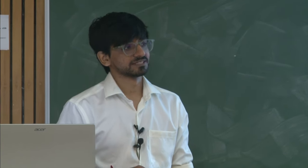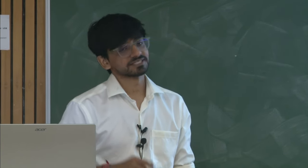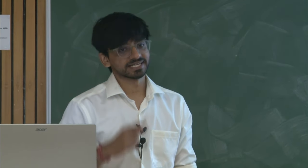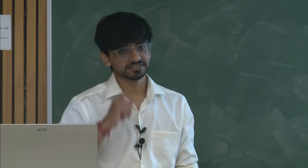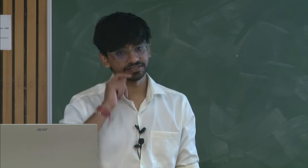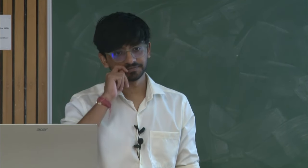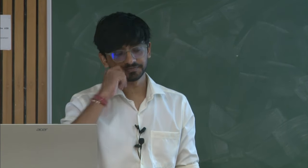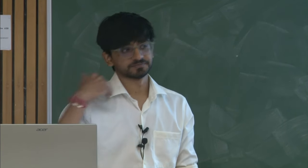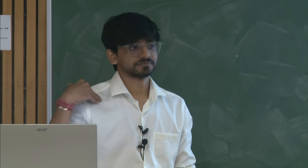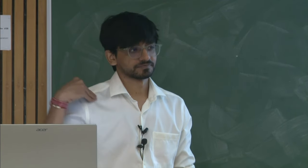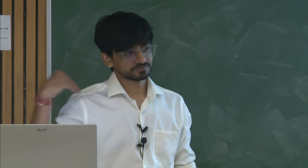दैट इज द सेकंड साइन.